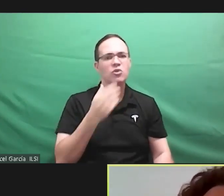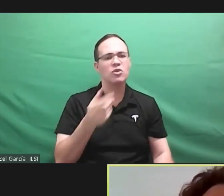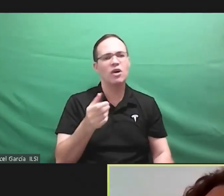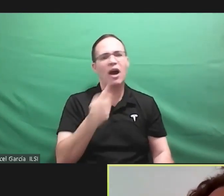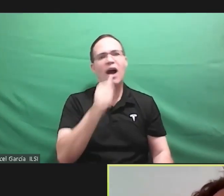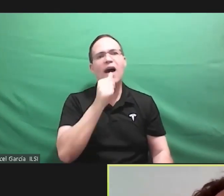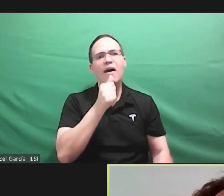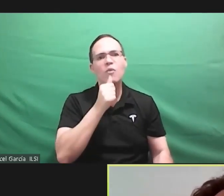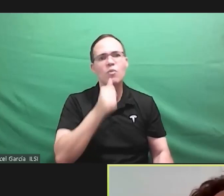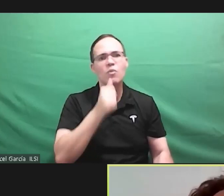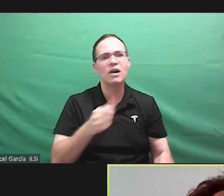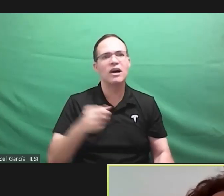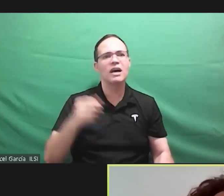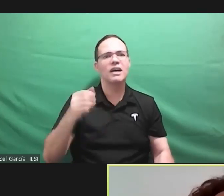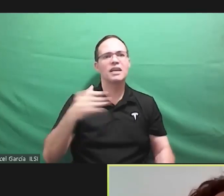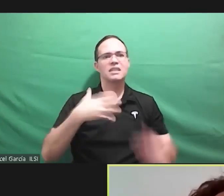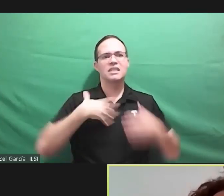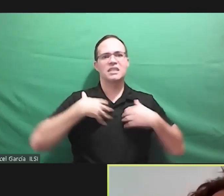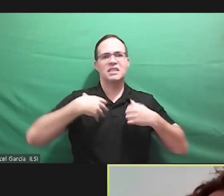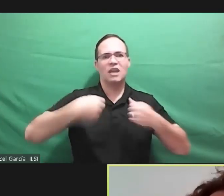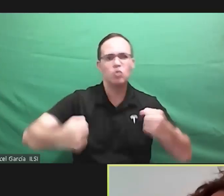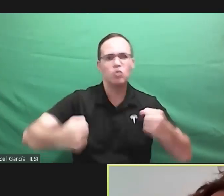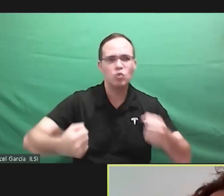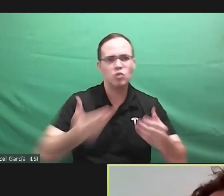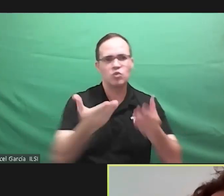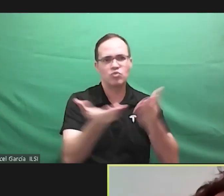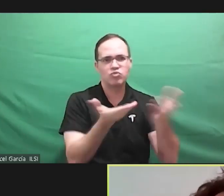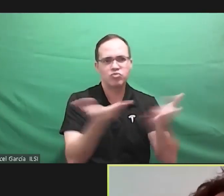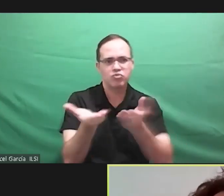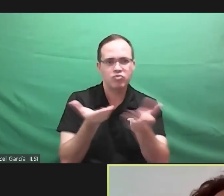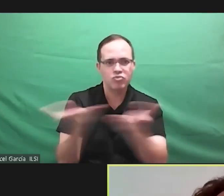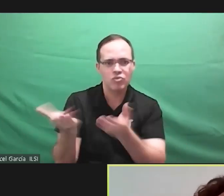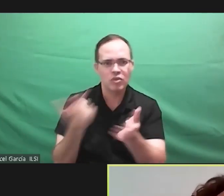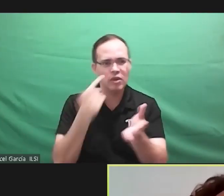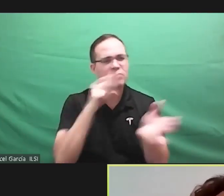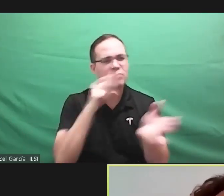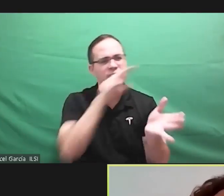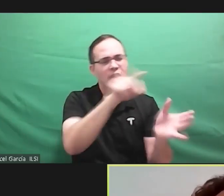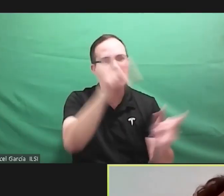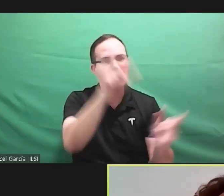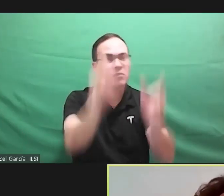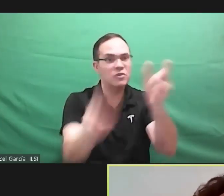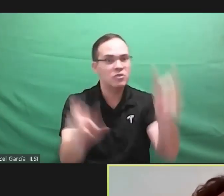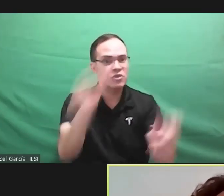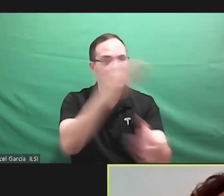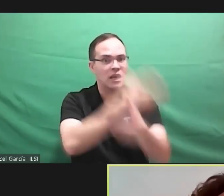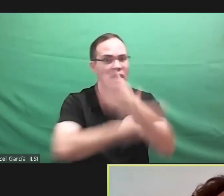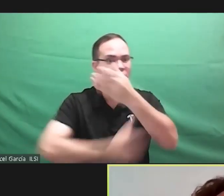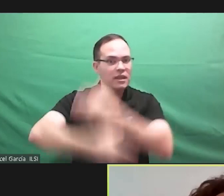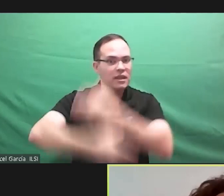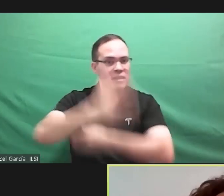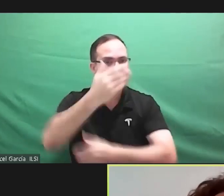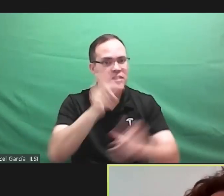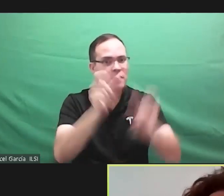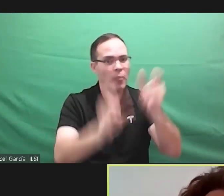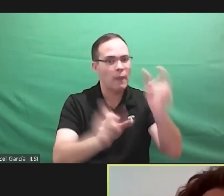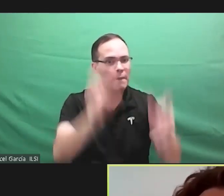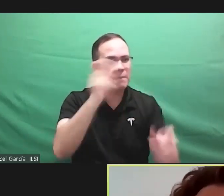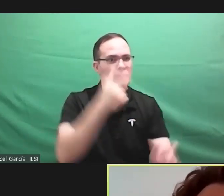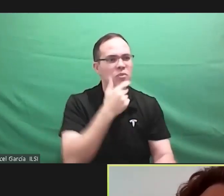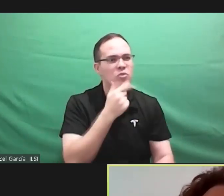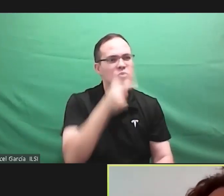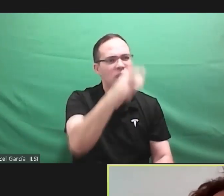de salud, permite entonces ver, identificar si las personas con discapacidad tienen dificultades para acceder a los